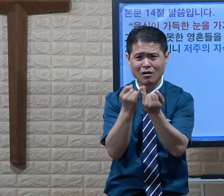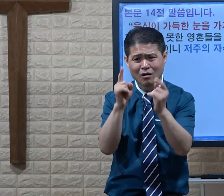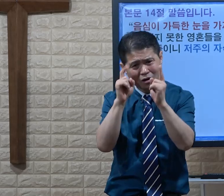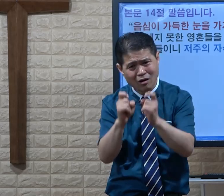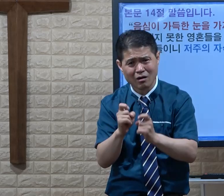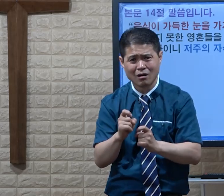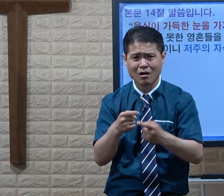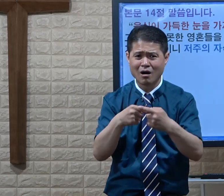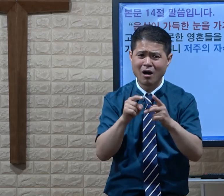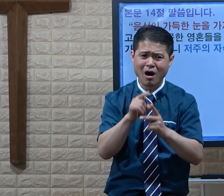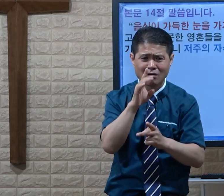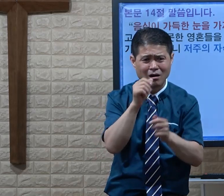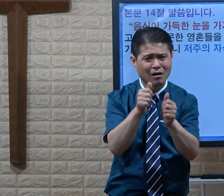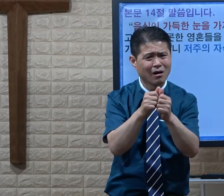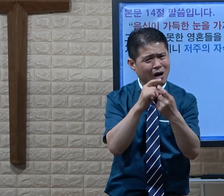남자로서는 이해가 되지 않는데